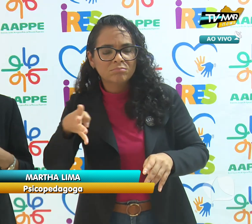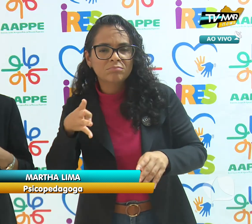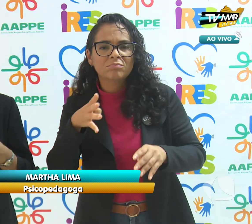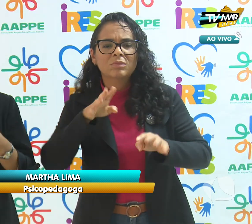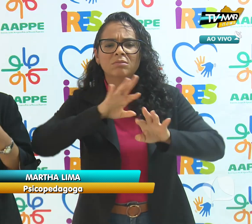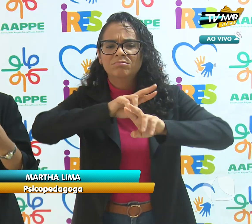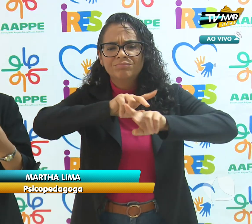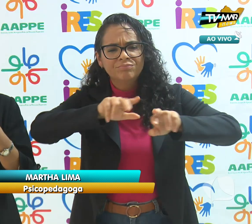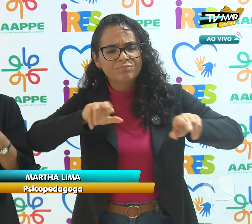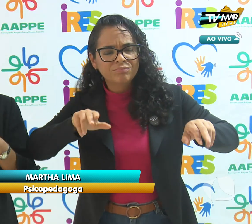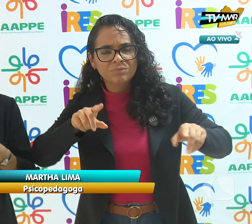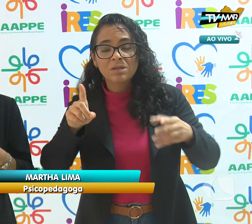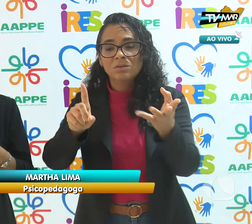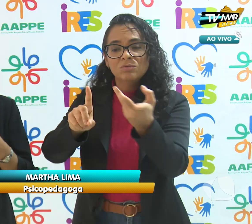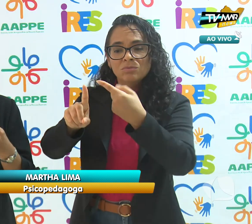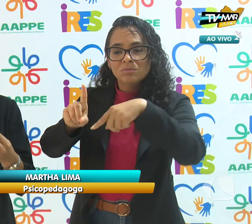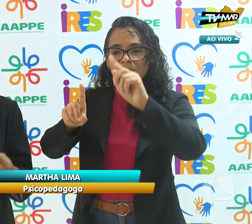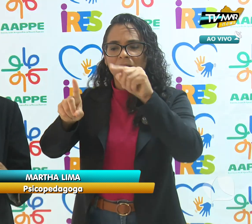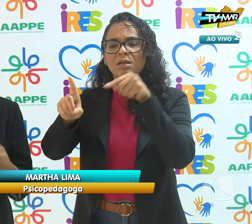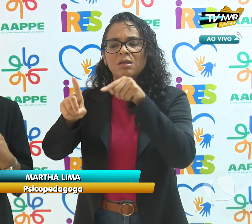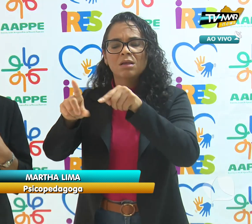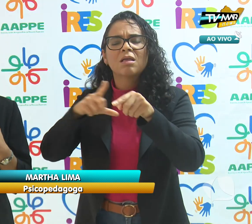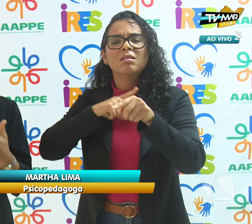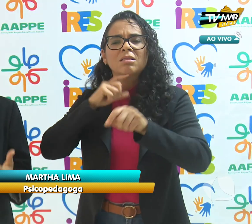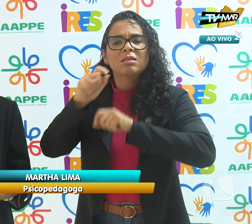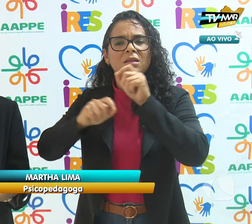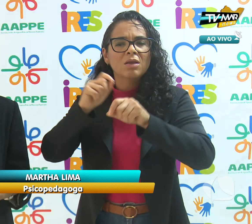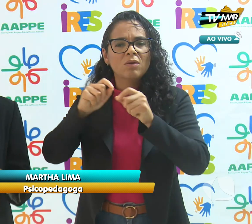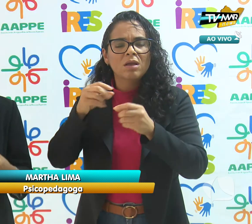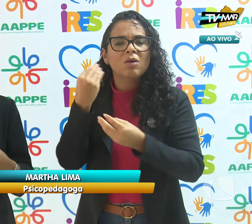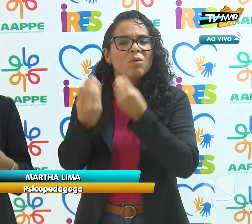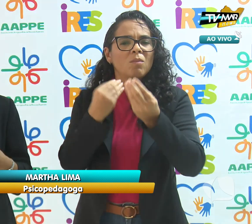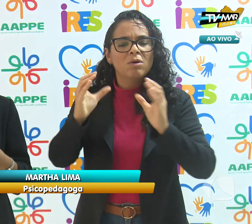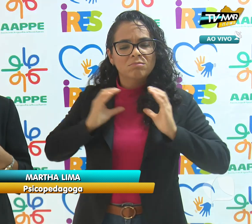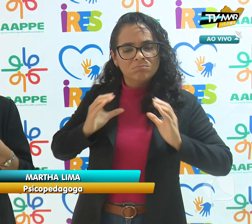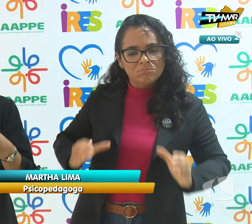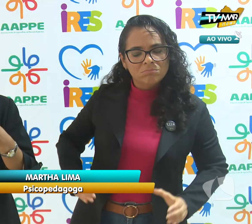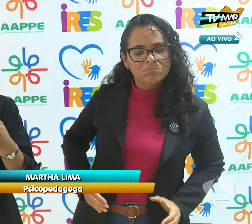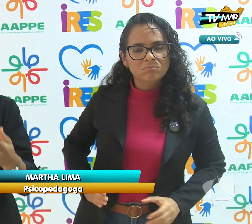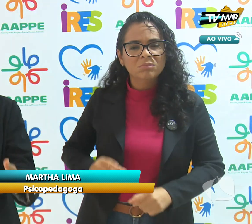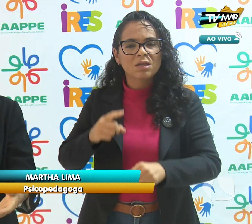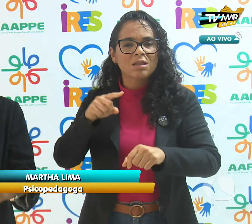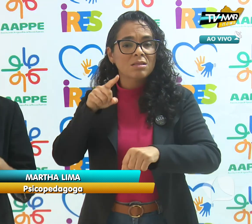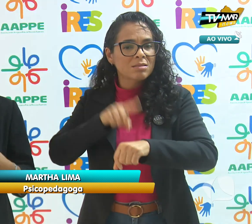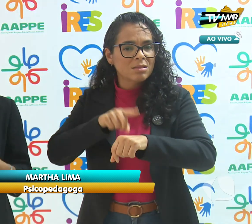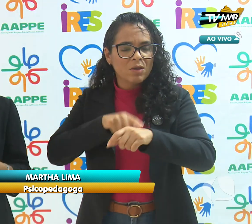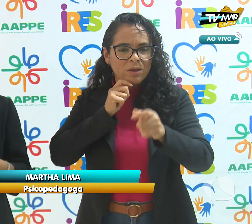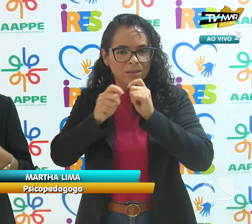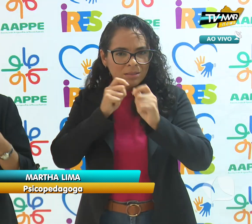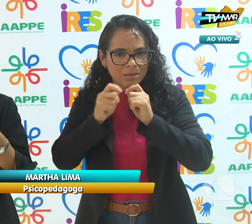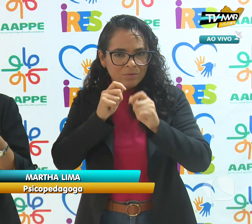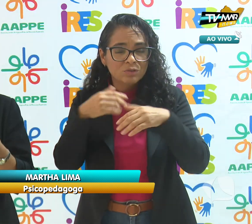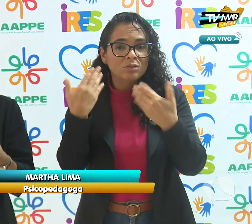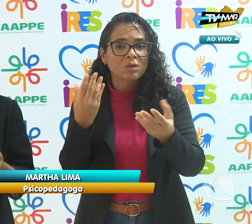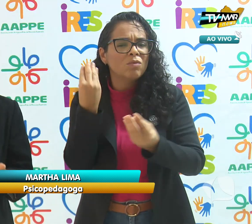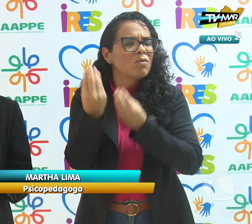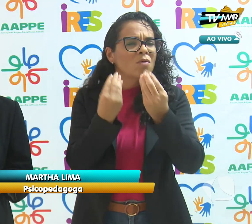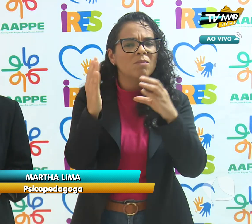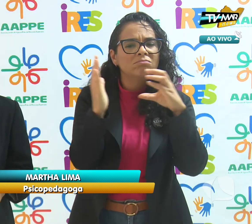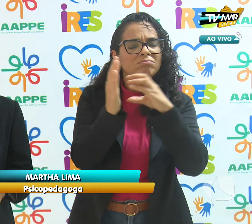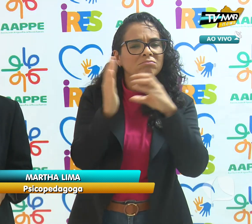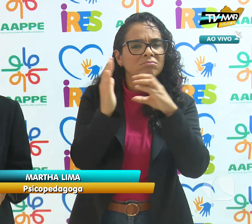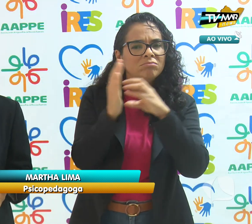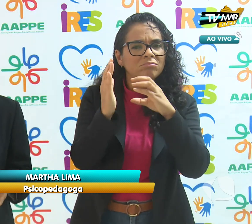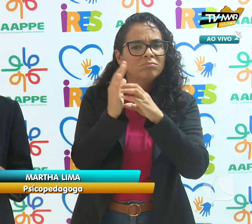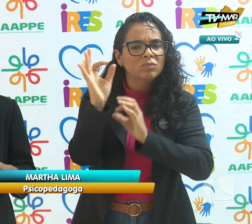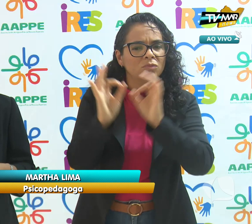é como a pessoa se comportar na entrevista de emprego. Então, a gente oferta como preparar um currículo, como organizar